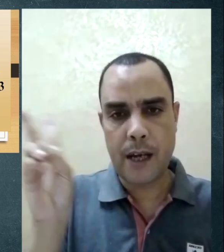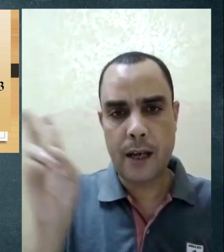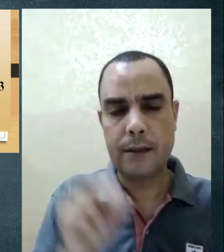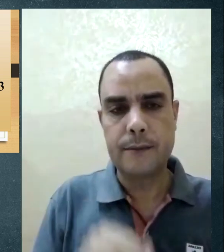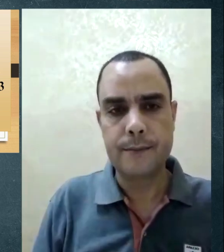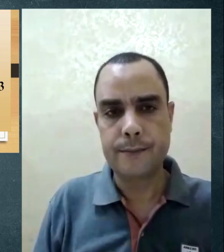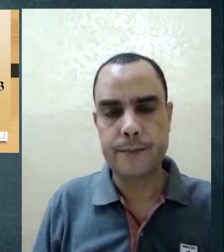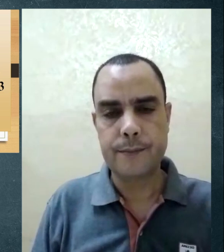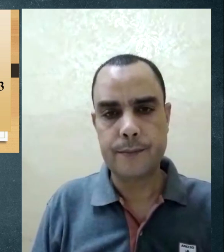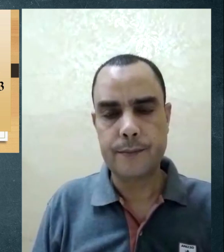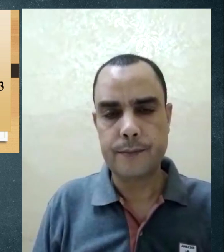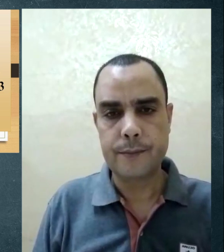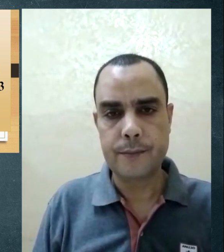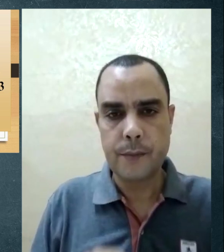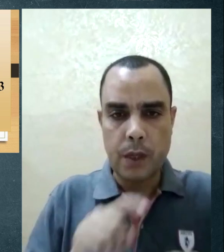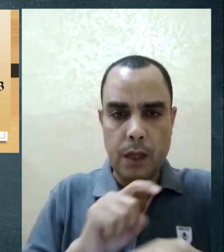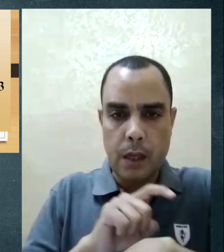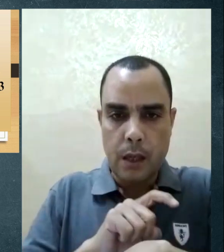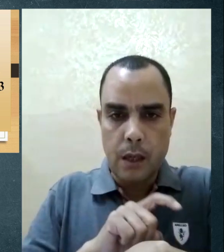هما